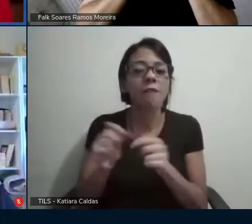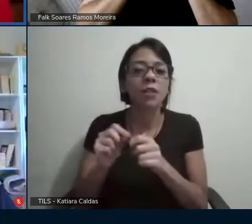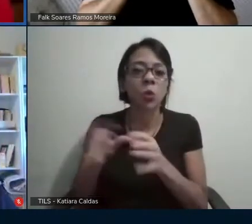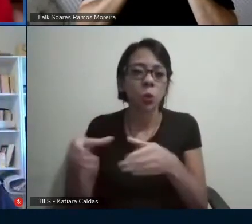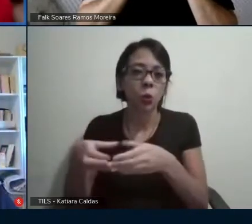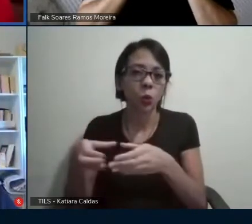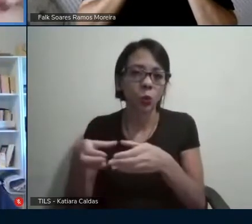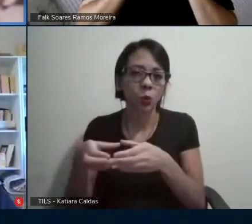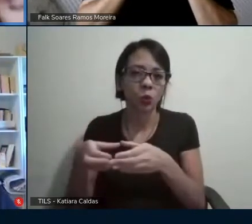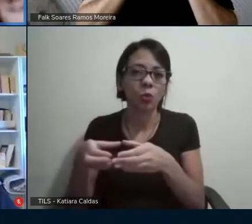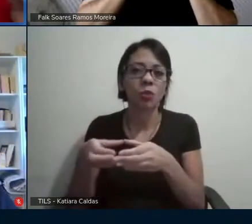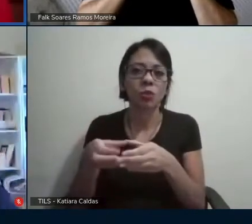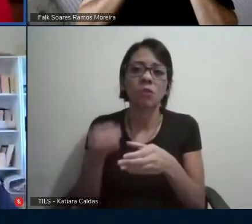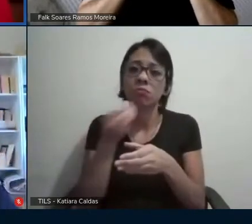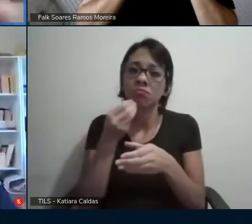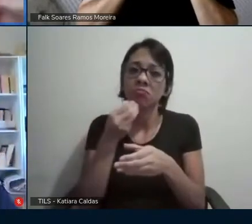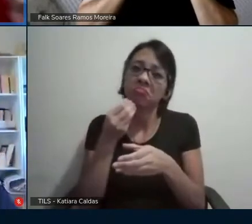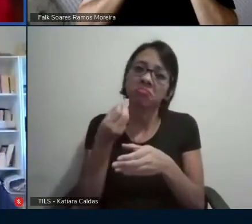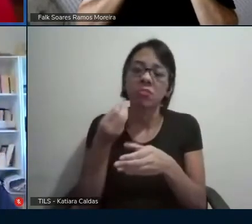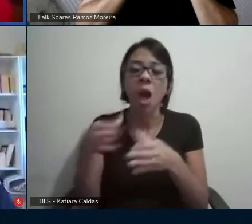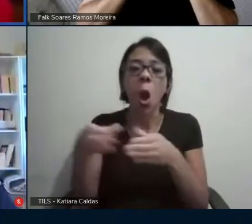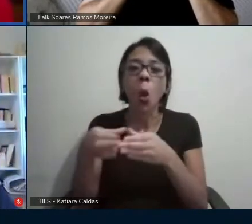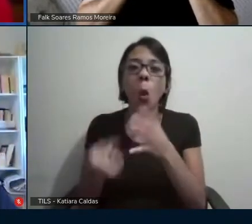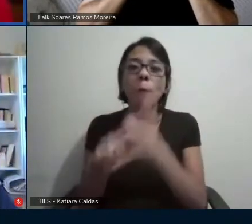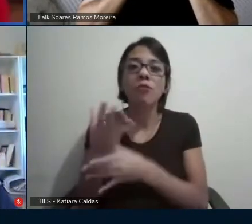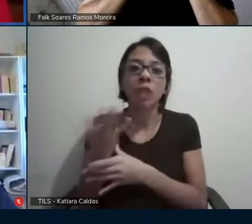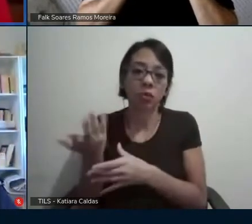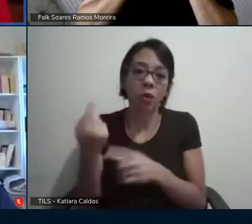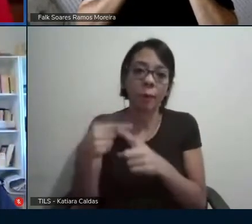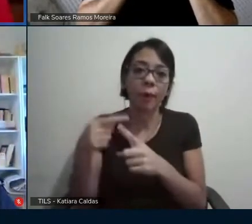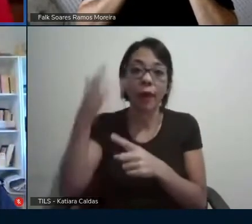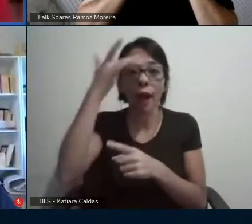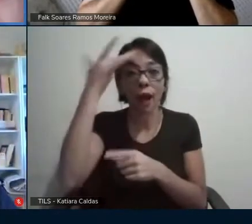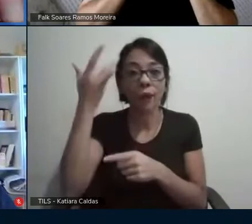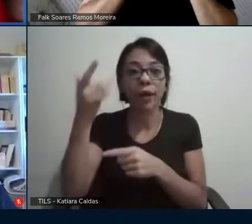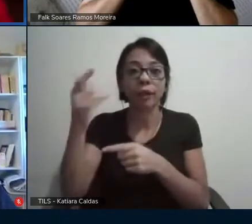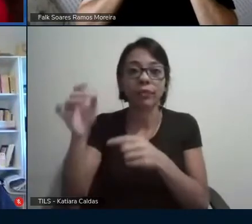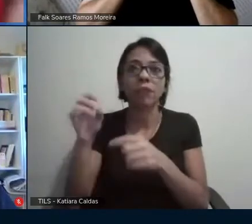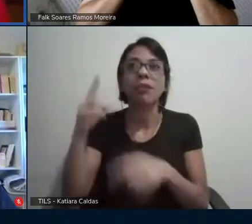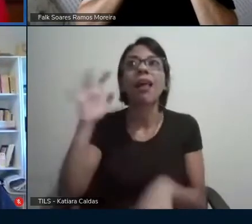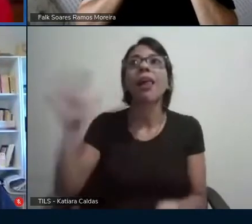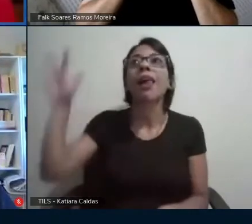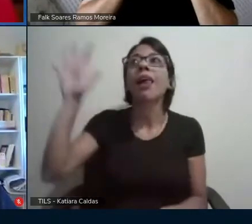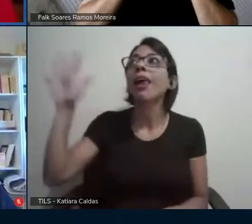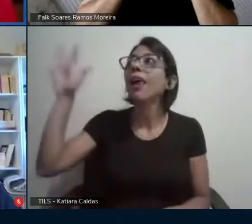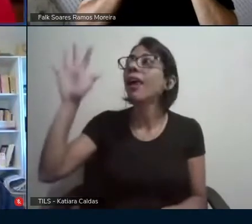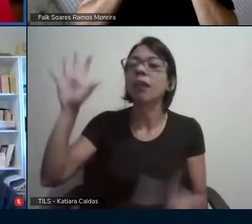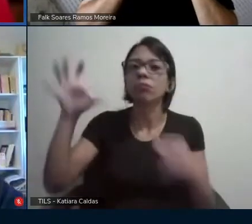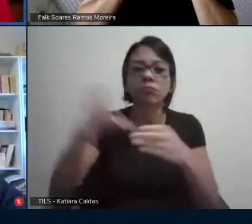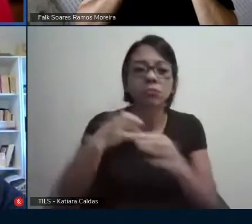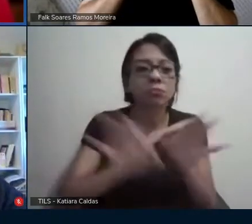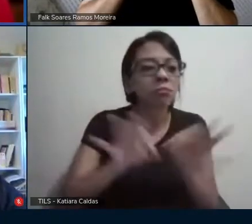grupo que nós podemos chamar de grupo fundador, assim, porque alguém tem que trabalhar para isso, senão fica só no pensamento, né?